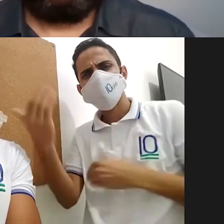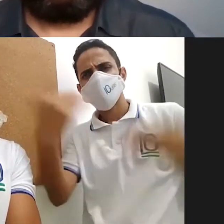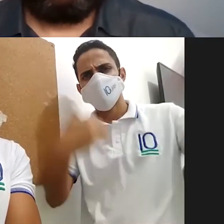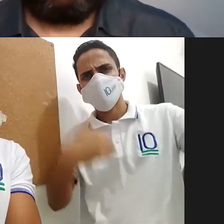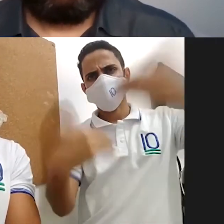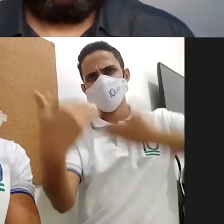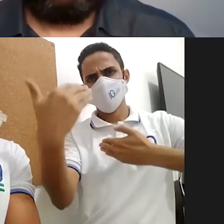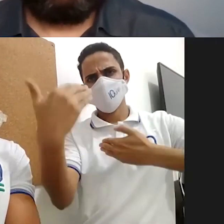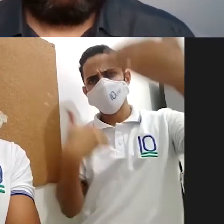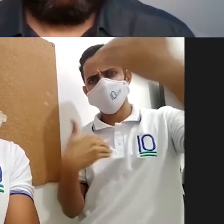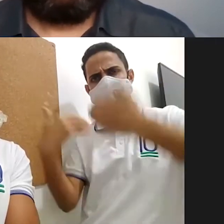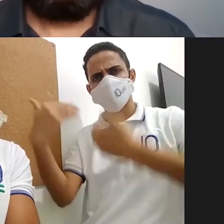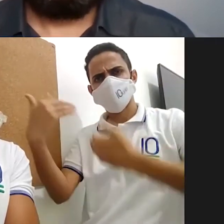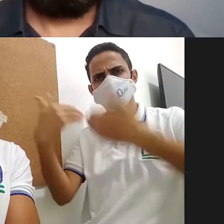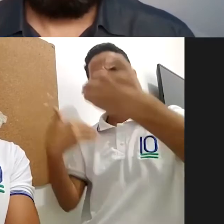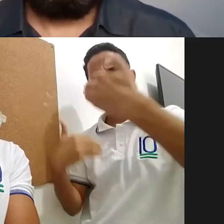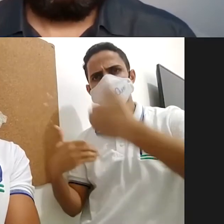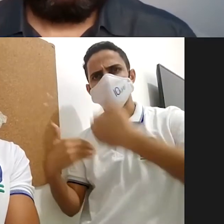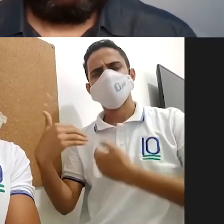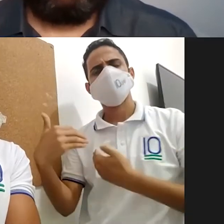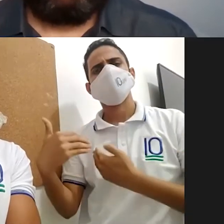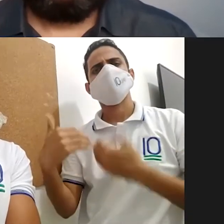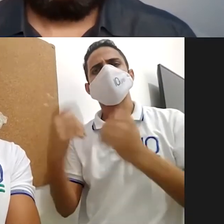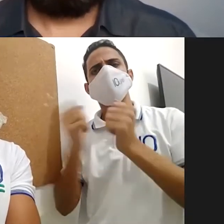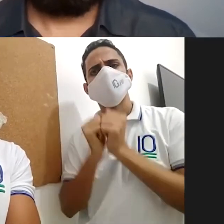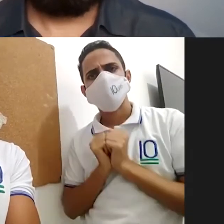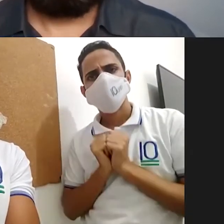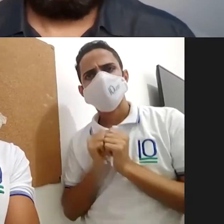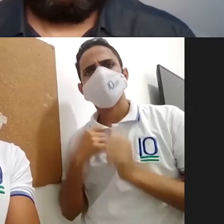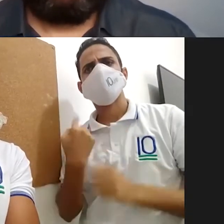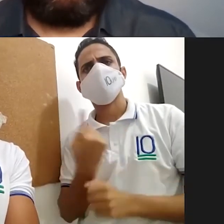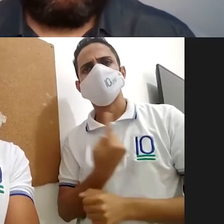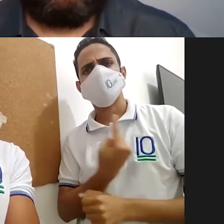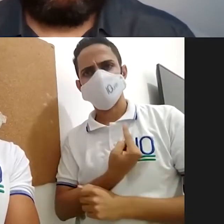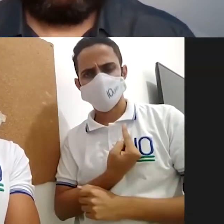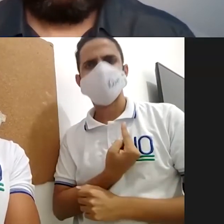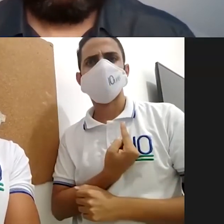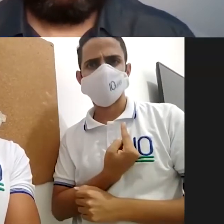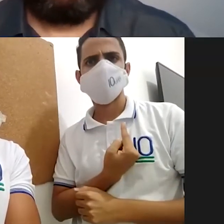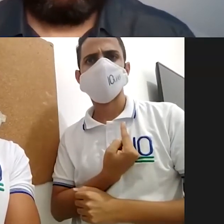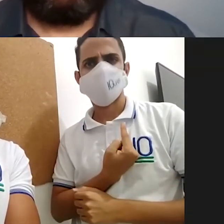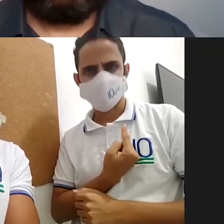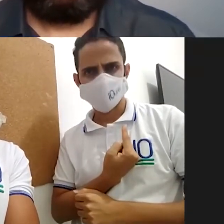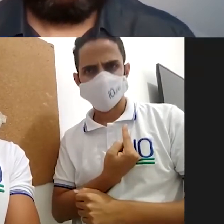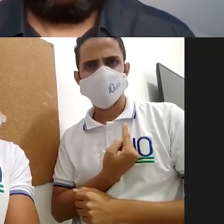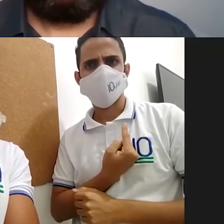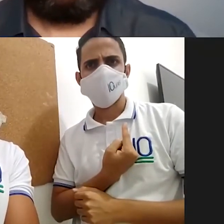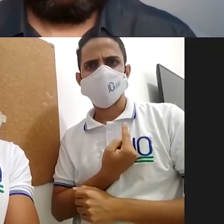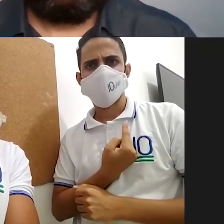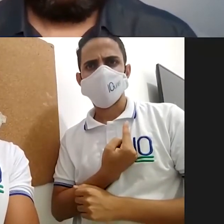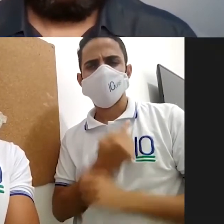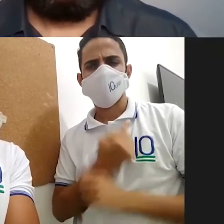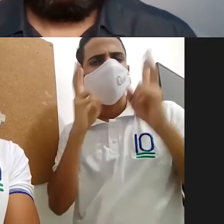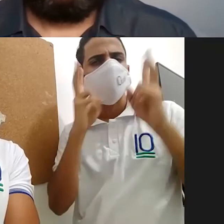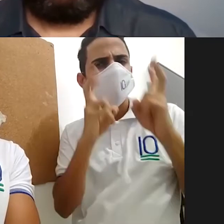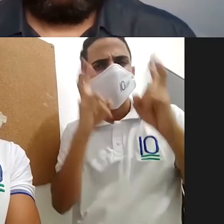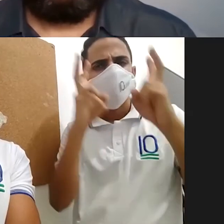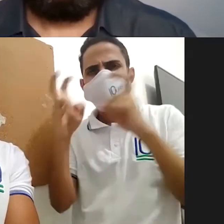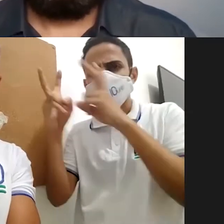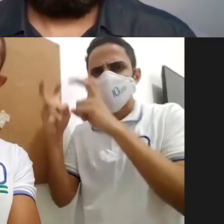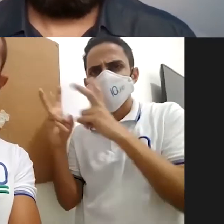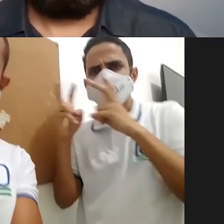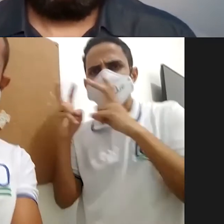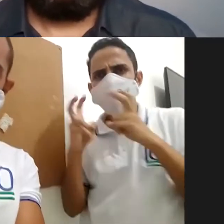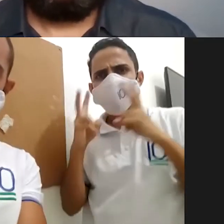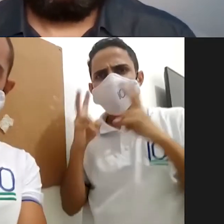consultando essas pessoas que confiaram, que confiarão o voto na gente, levar as discussões para dentro das mulheres, da Casa das Mulheres, para discutir junto